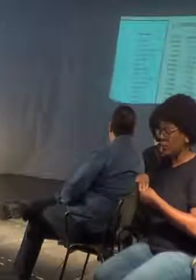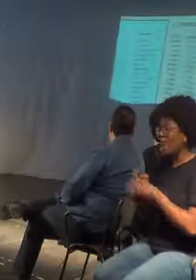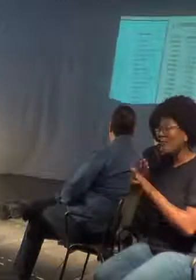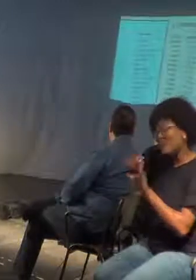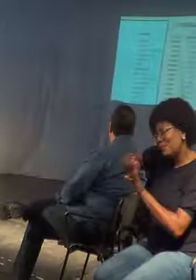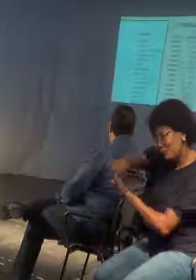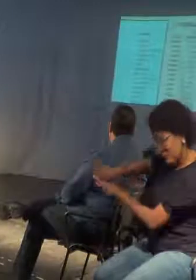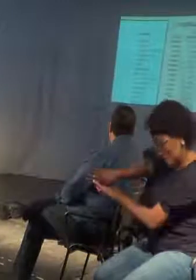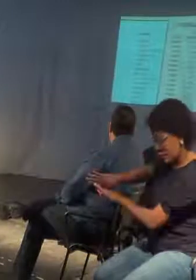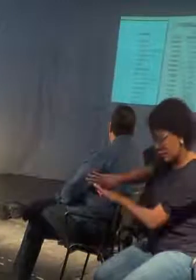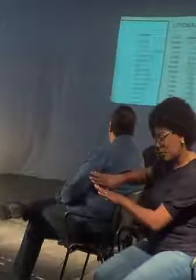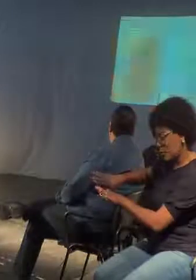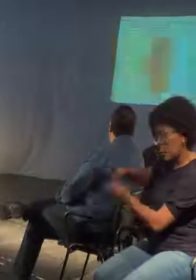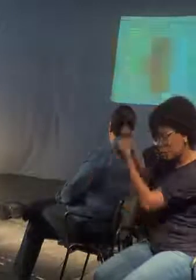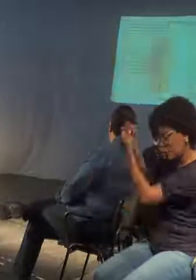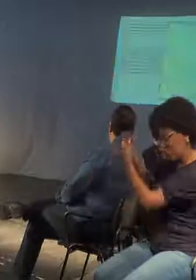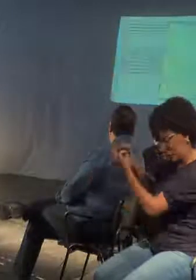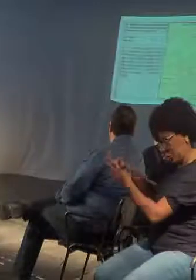alongar, é mais para situar